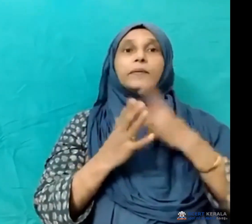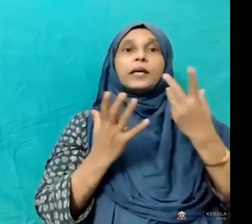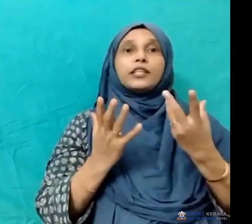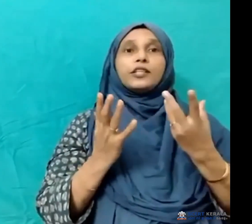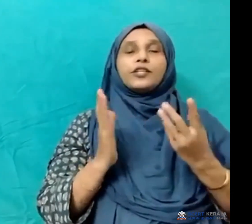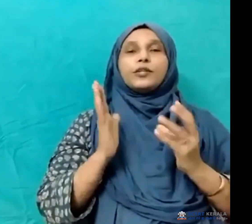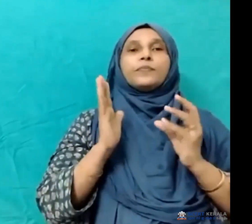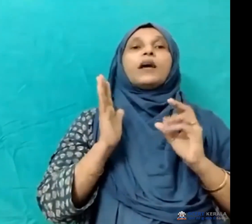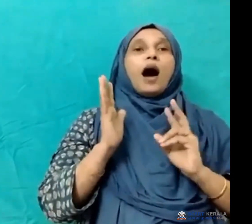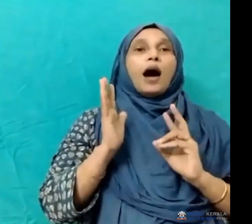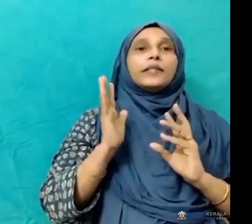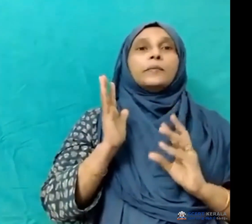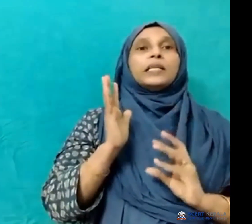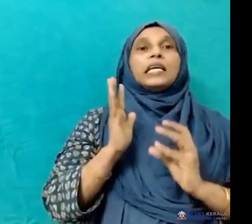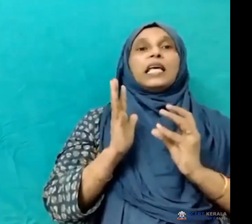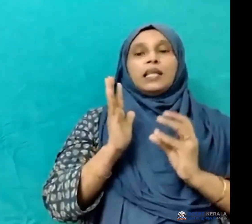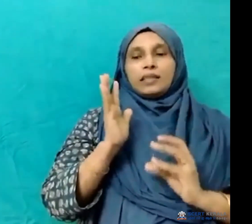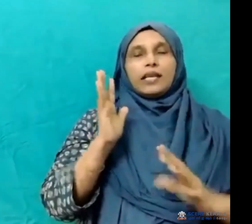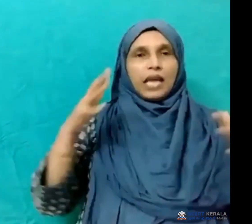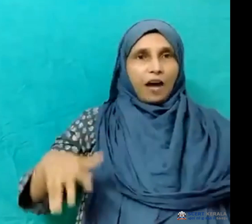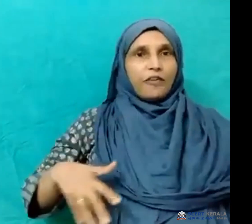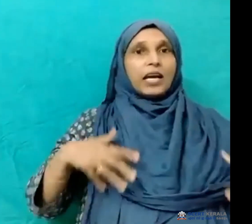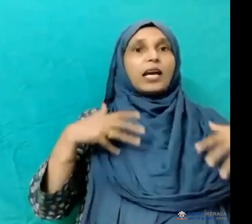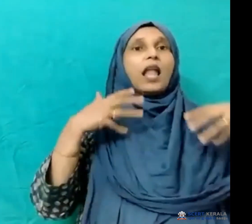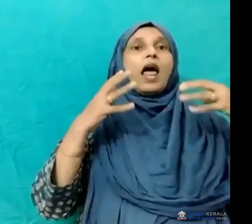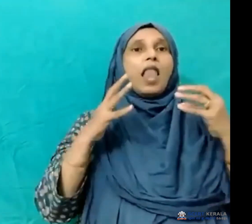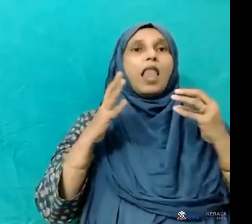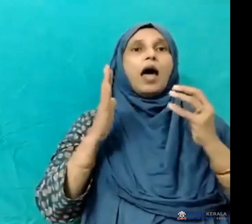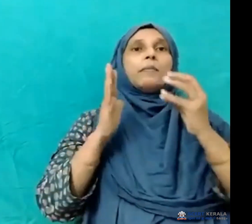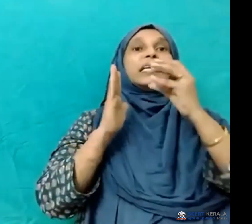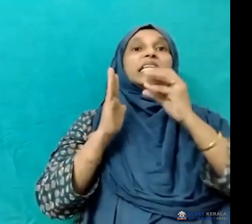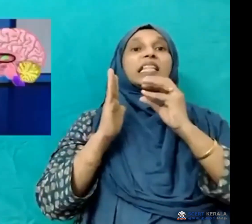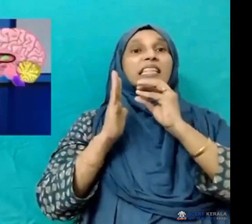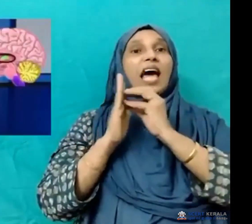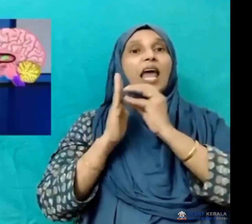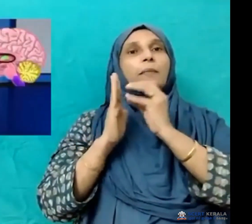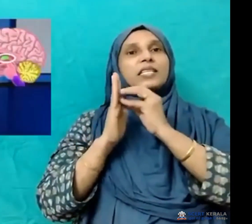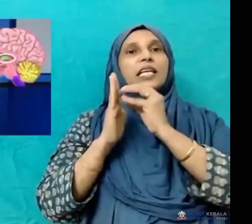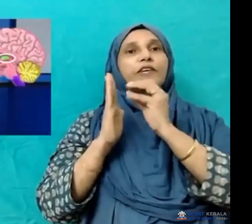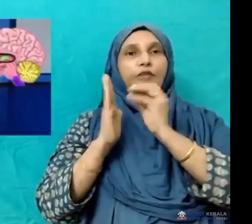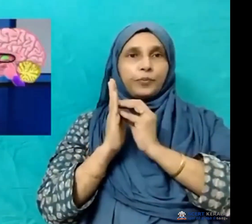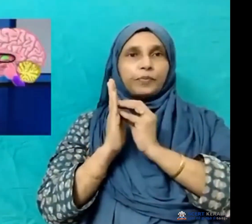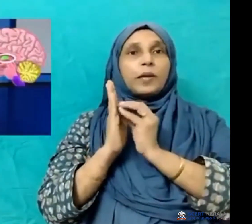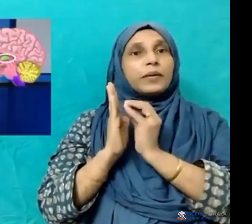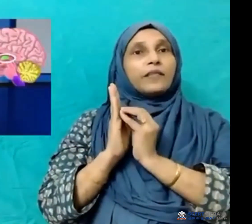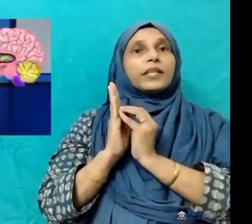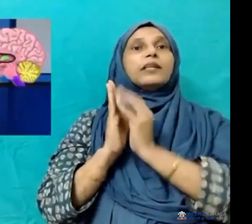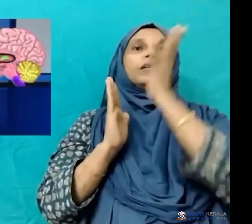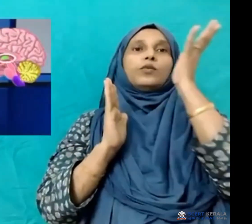ആദ്യം അതെന്ത് ചെയ്യും, ആദ്യം അത് ഈ ആവേഗങ്ങൾ എല്ലാം ഈ തലാമസിലേക്ക് വരും, പിന്നെ അവിടുന്ന്